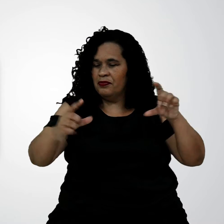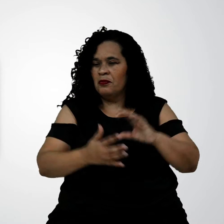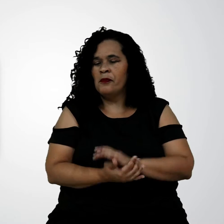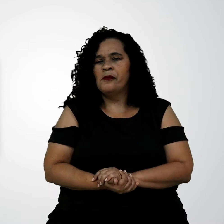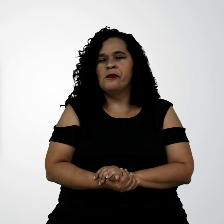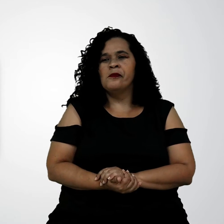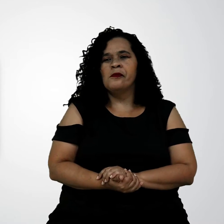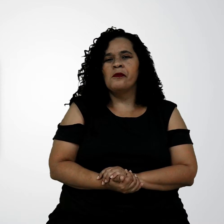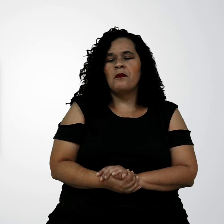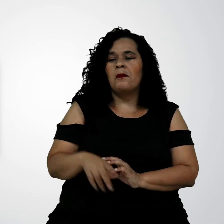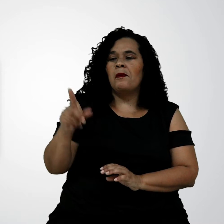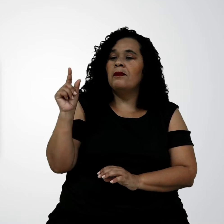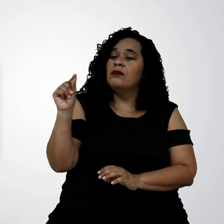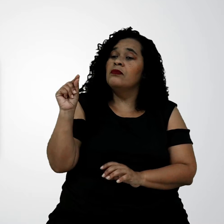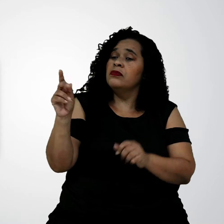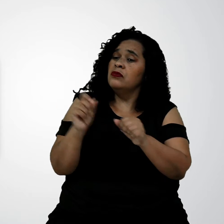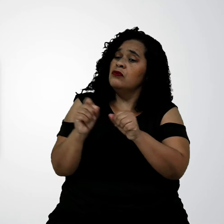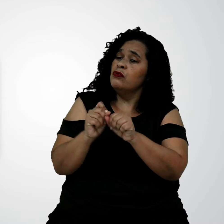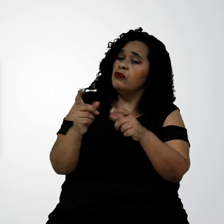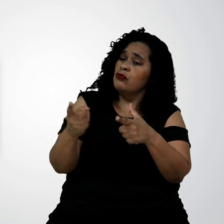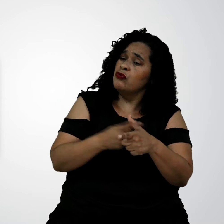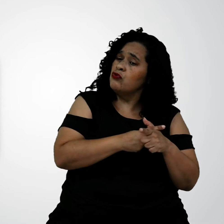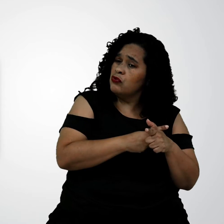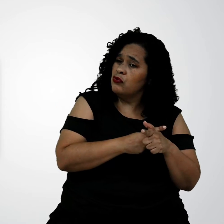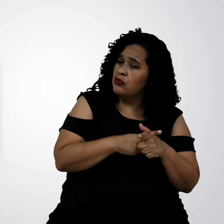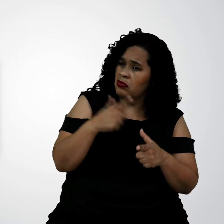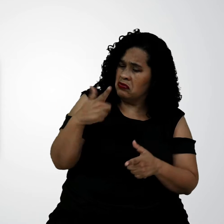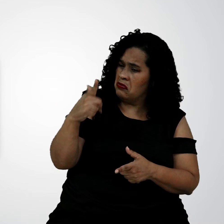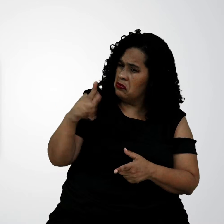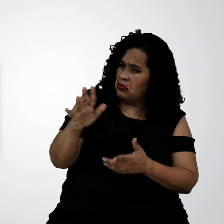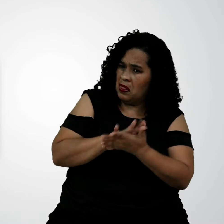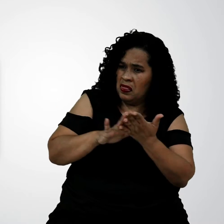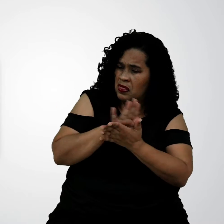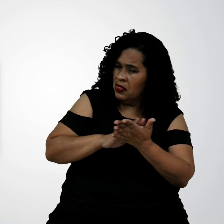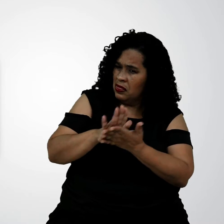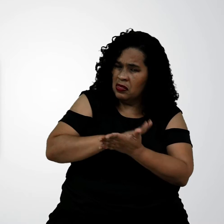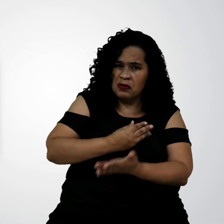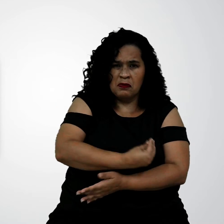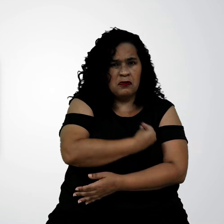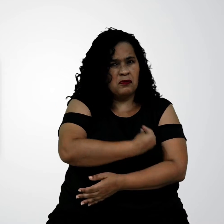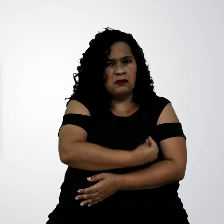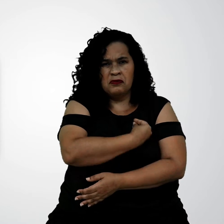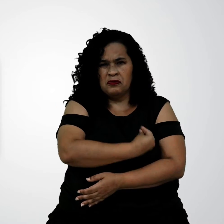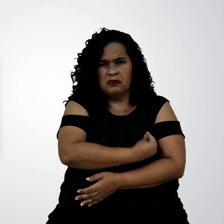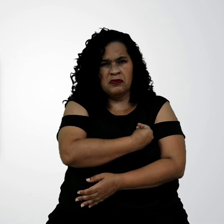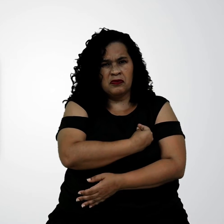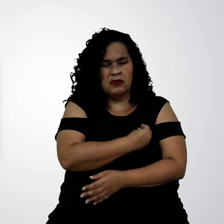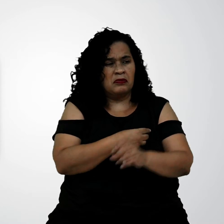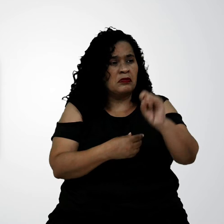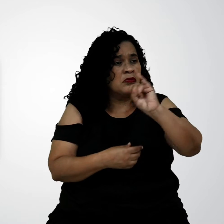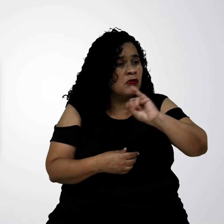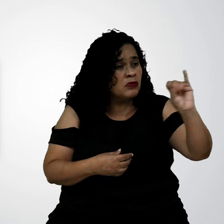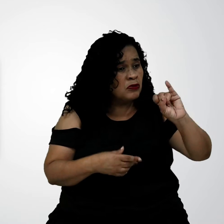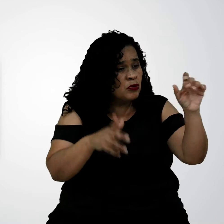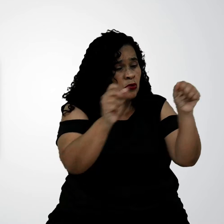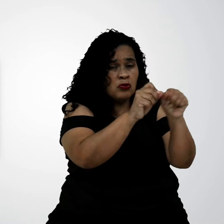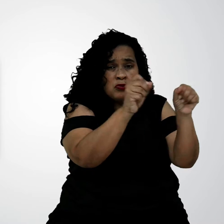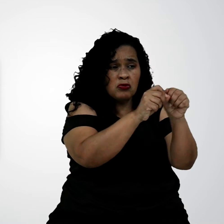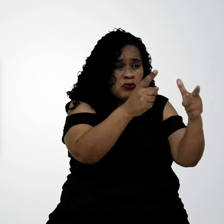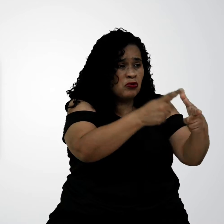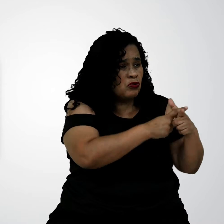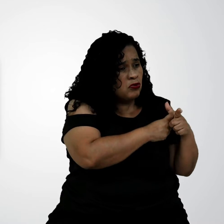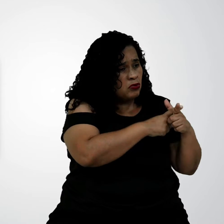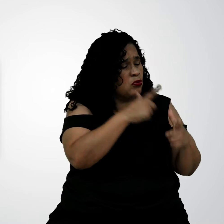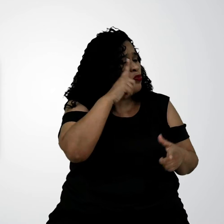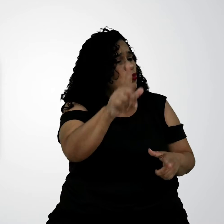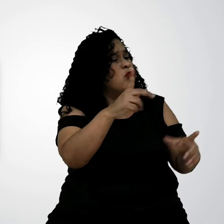não faz dívidas não consegue ter nada na vida. Se não for assim, a gente não consegue ter um carro, uma